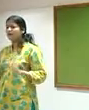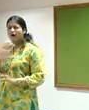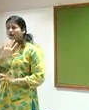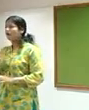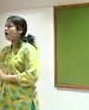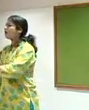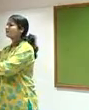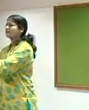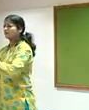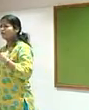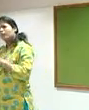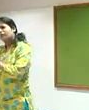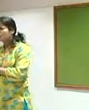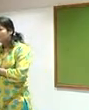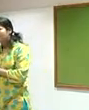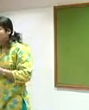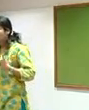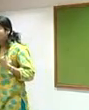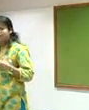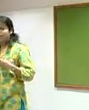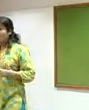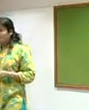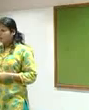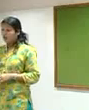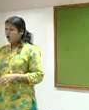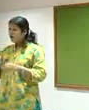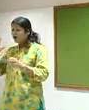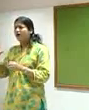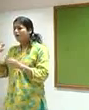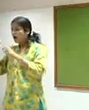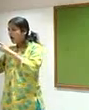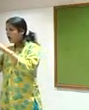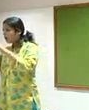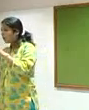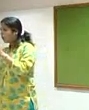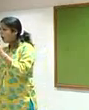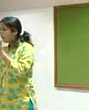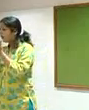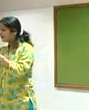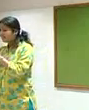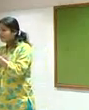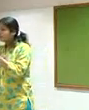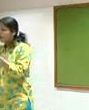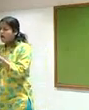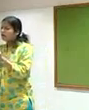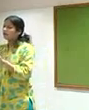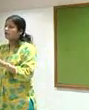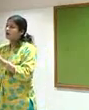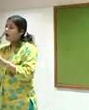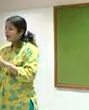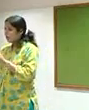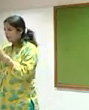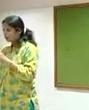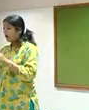एक प्रोहिबिटेड ग्राउंड नहीं बनाती. अगर आप सीआरपीडी के साथ ज्वाइन कर लेते हैं तो डिसेबिलिटी